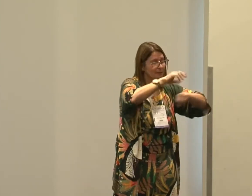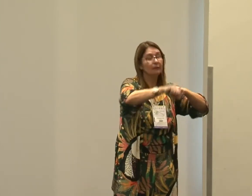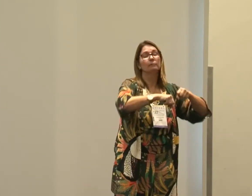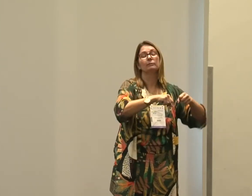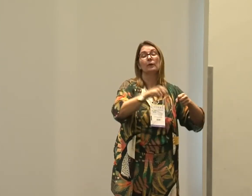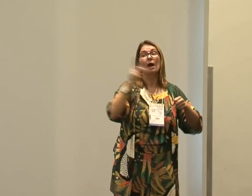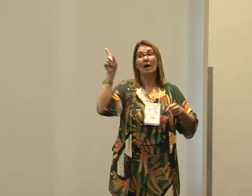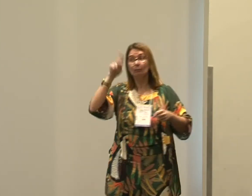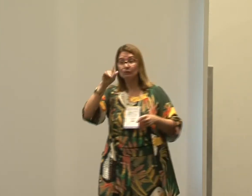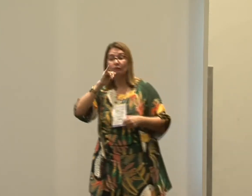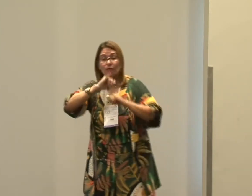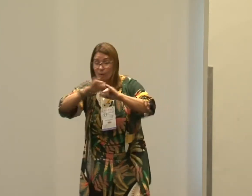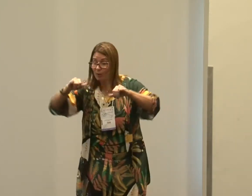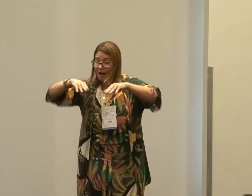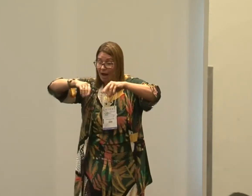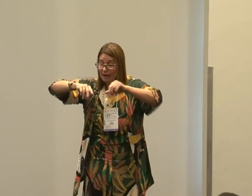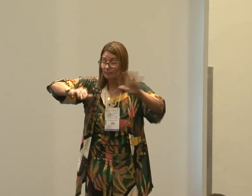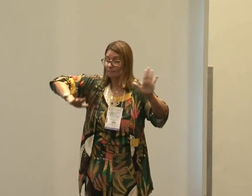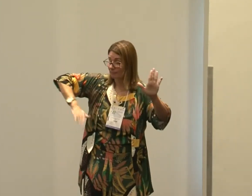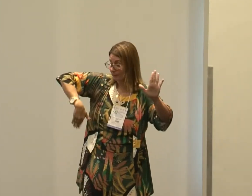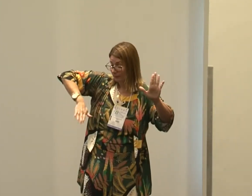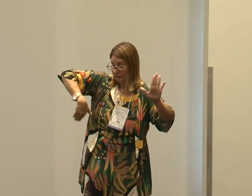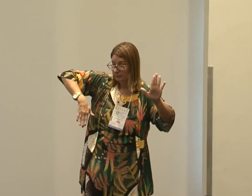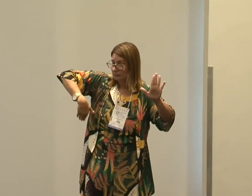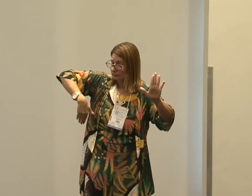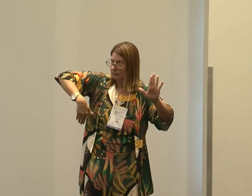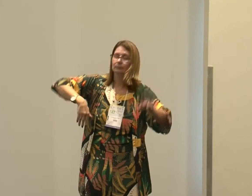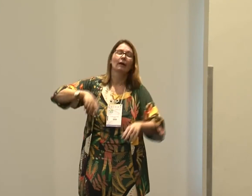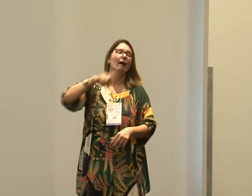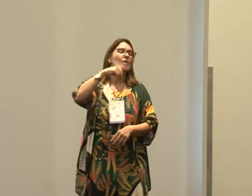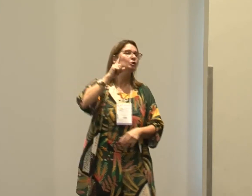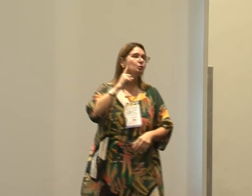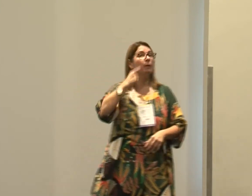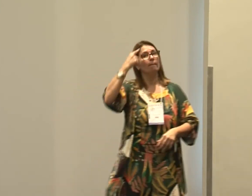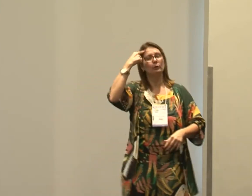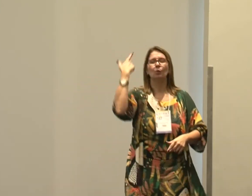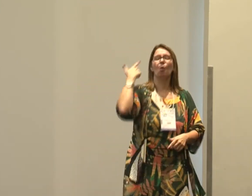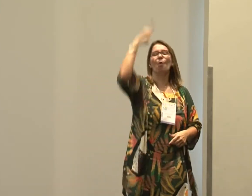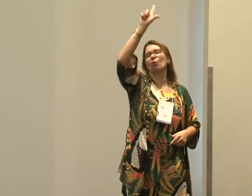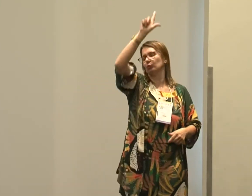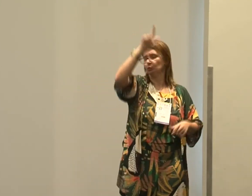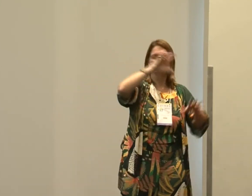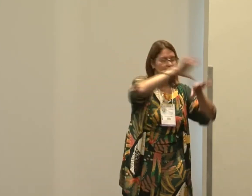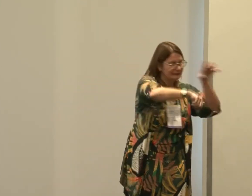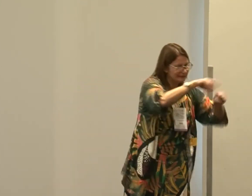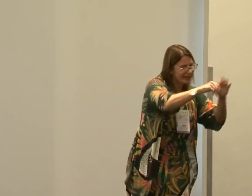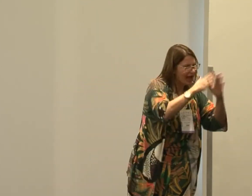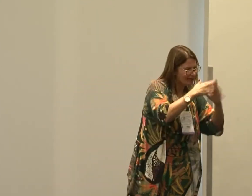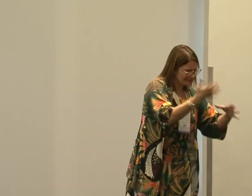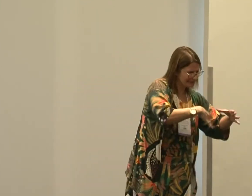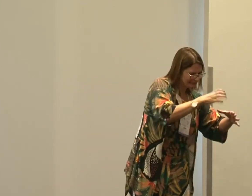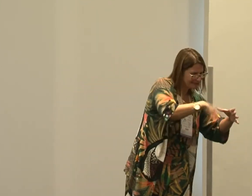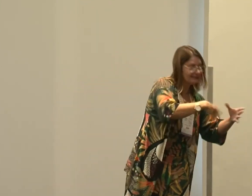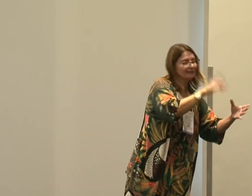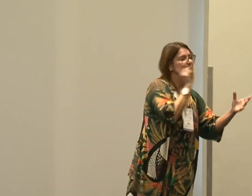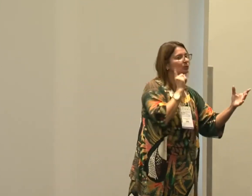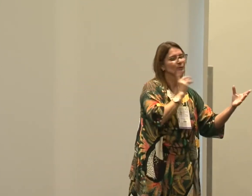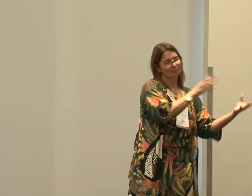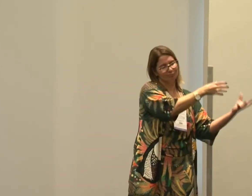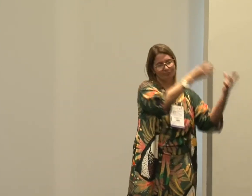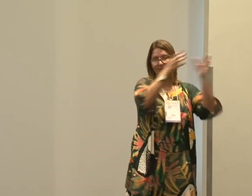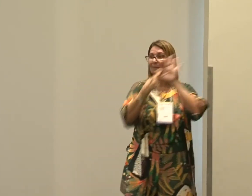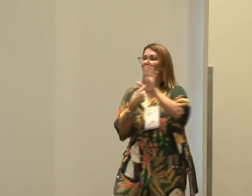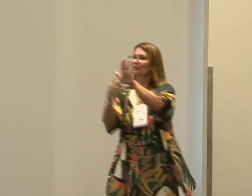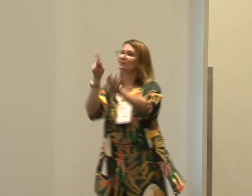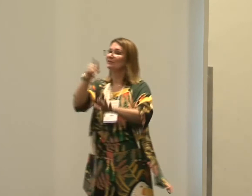casa terra. E a professora falou, areia, né? Areia de praia. Na verdade, quando fez esse